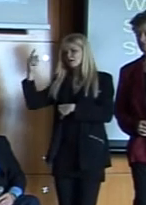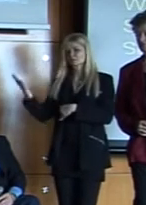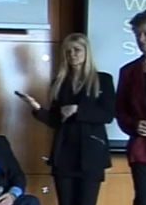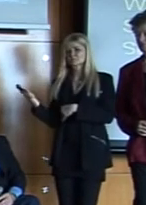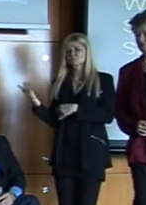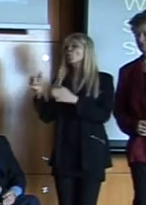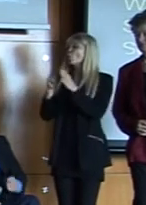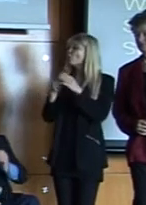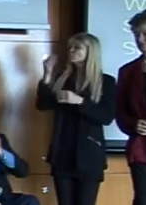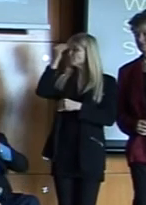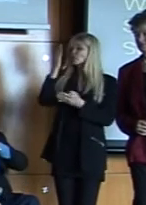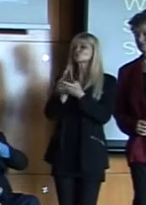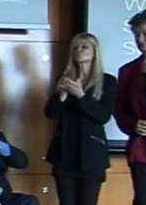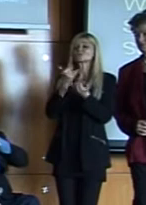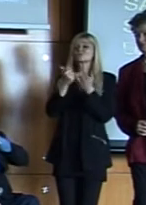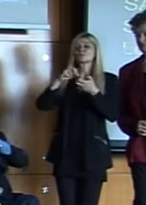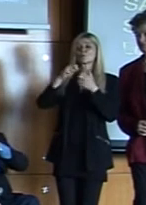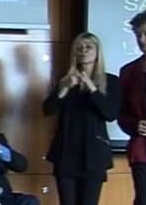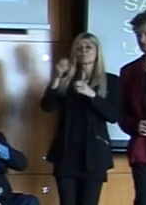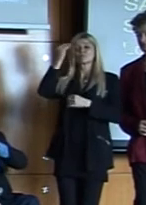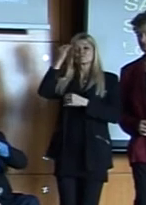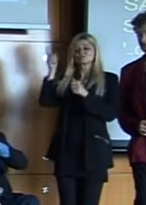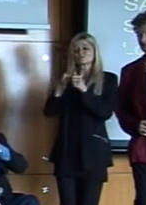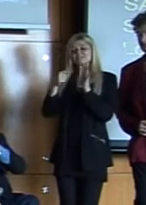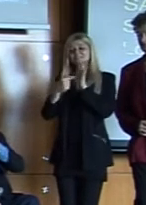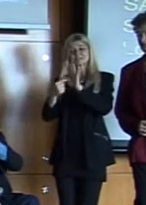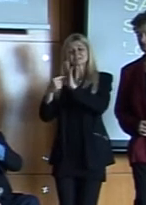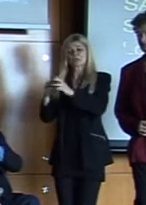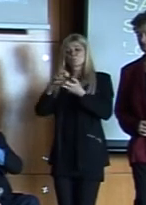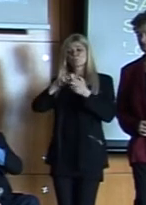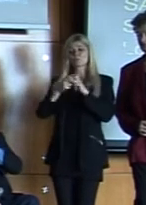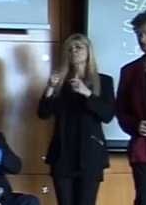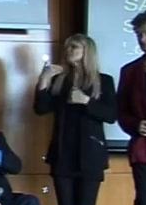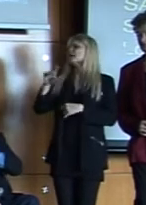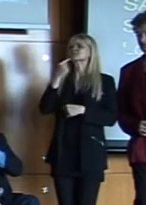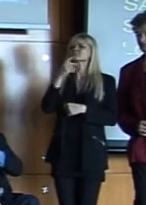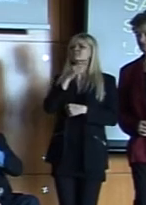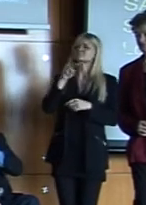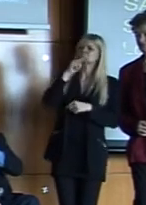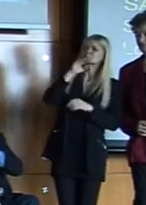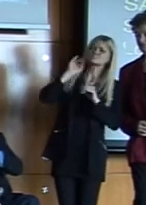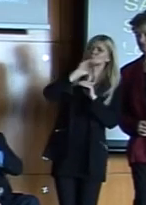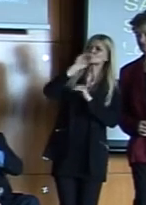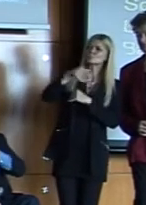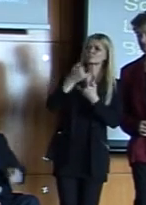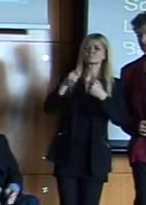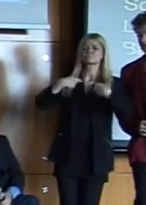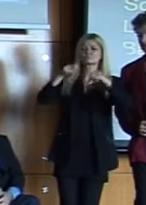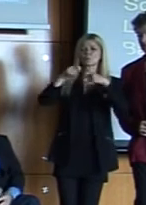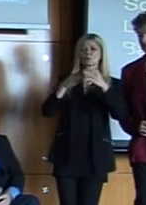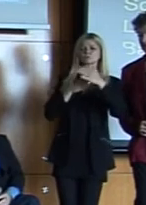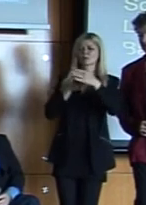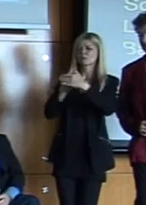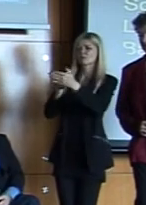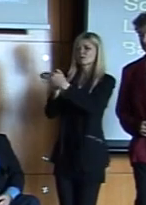im Problembewusstsein, im Aufzeigen von Problemen, dass es meistens um bauliche Hindernisse geht, die man körperlich